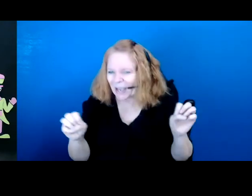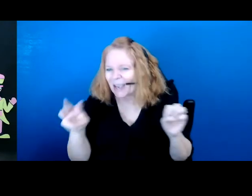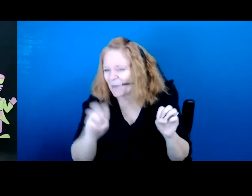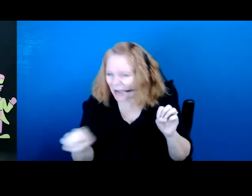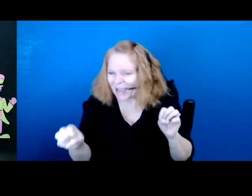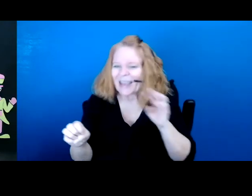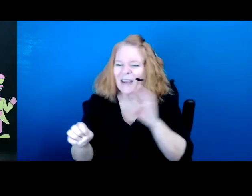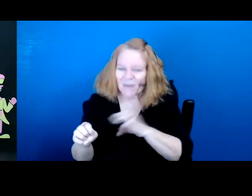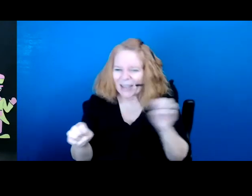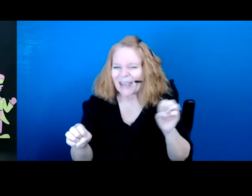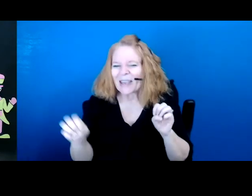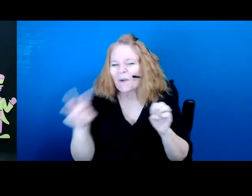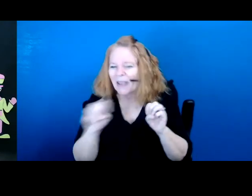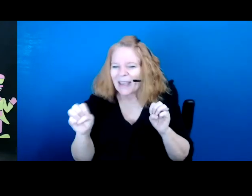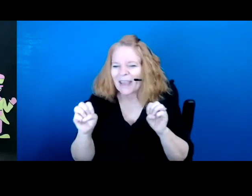órale